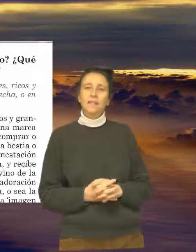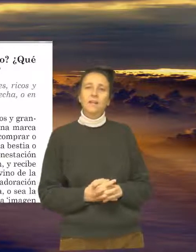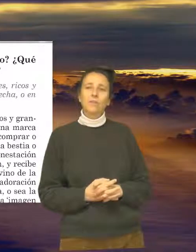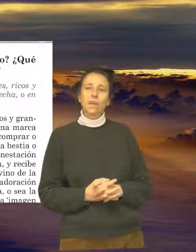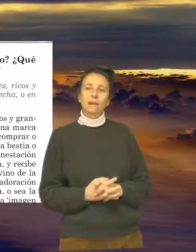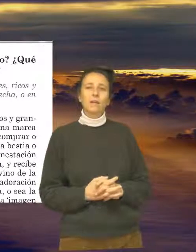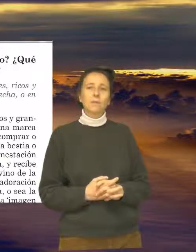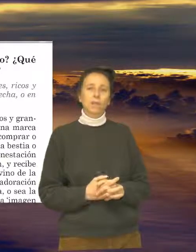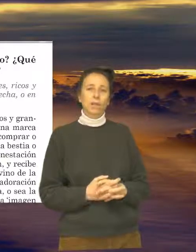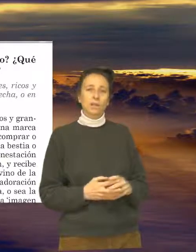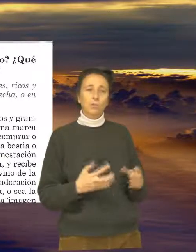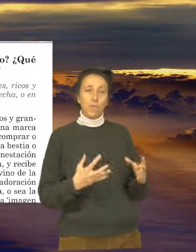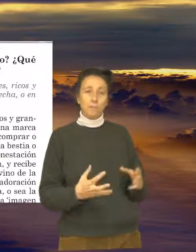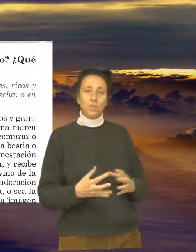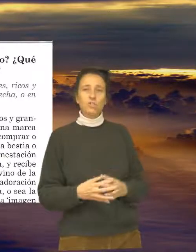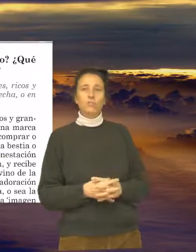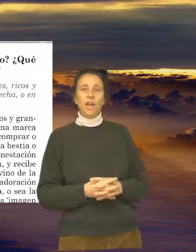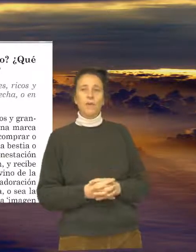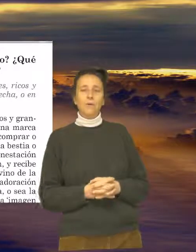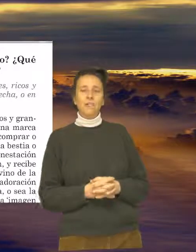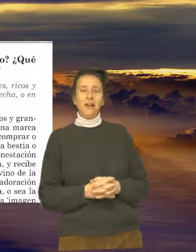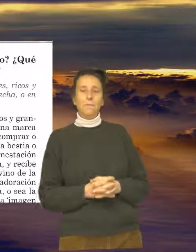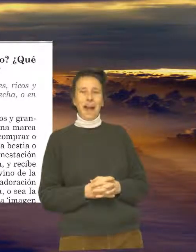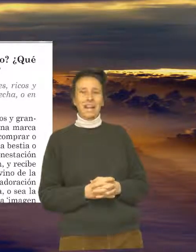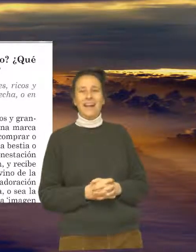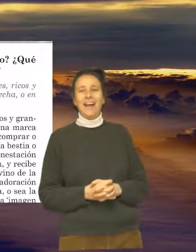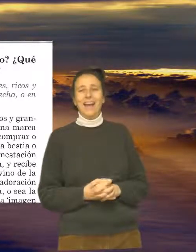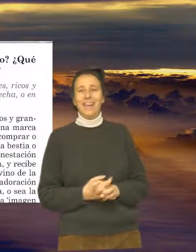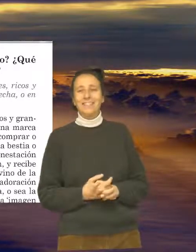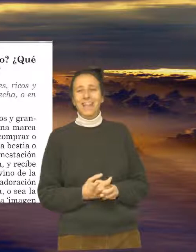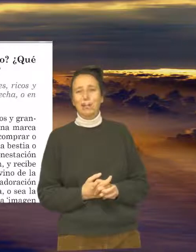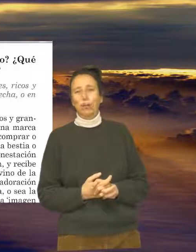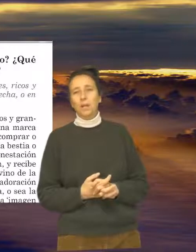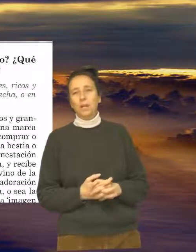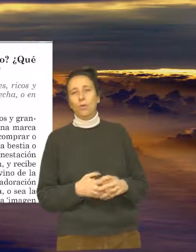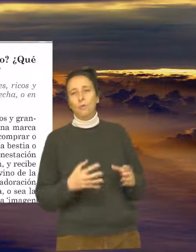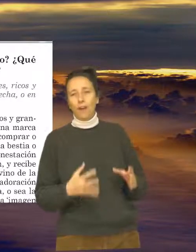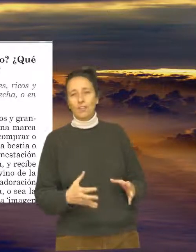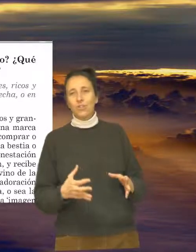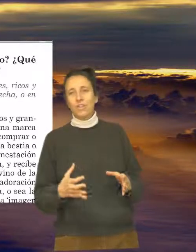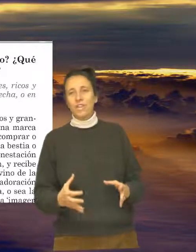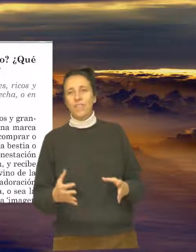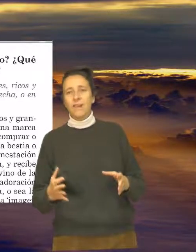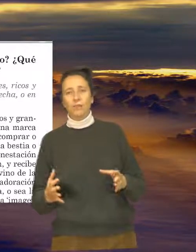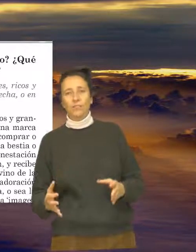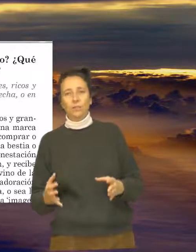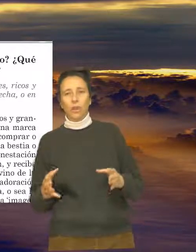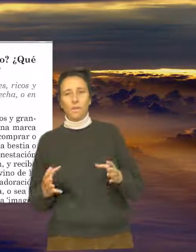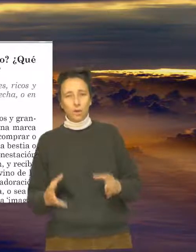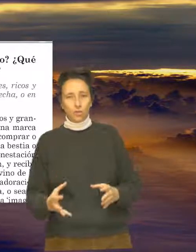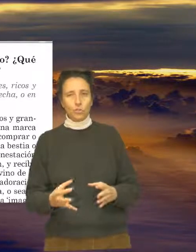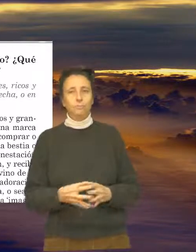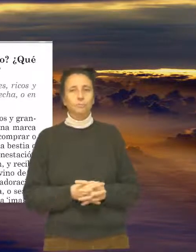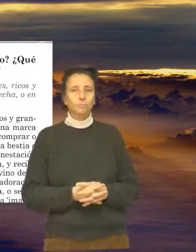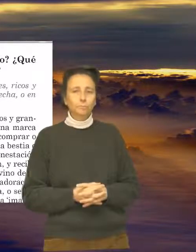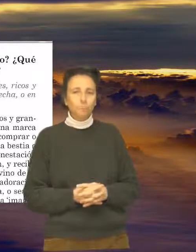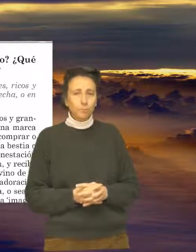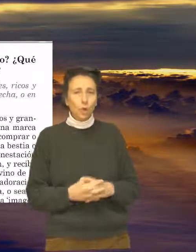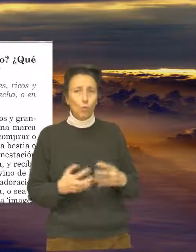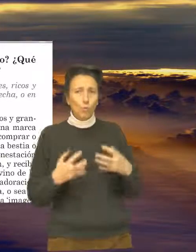importante y significativo, porque como ya hemos estudiado que esa marca es el domingo, el falso día de adoración a